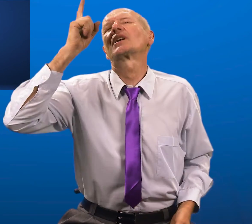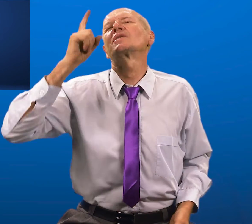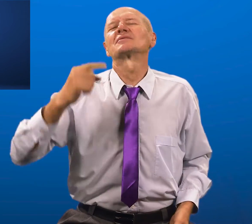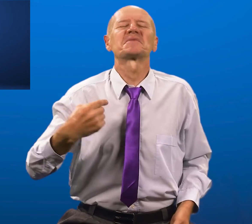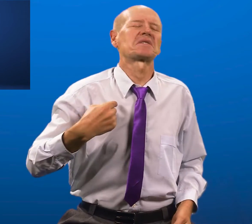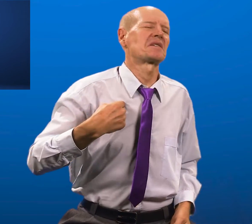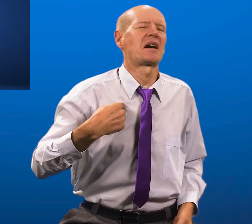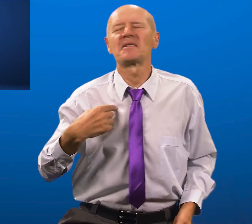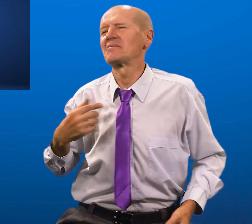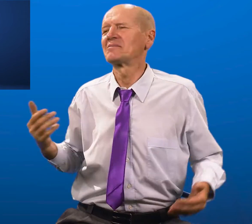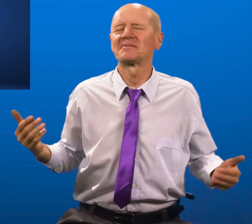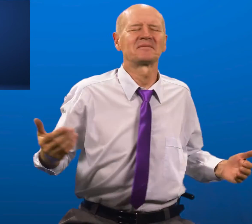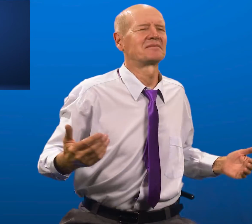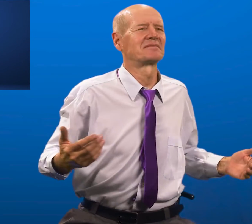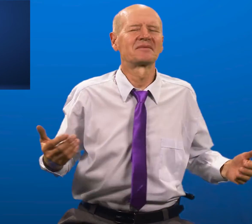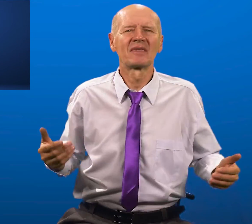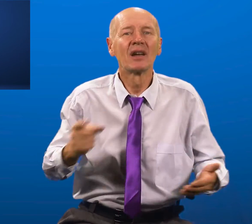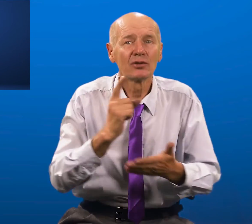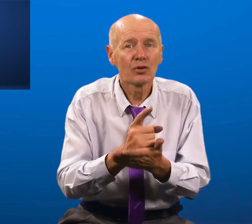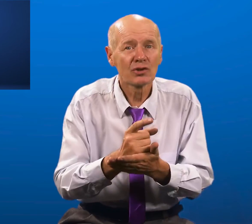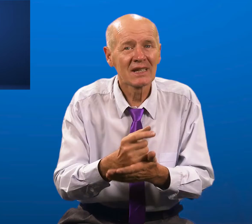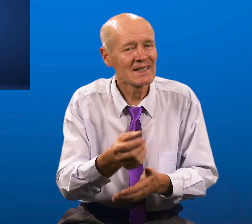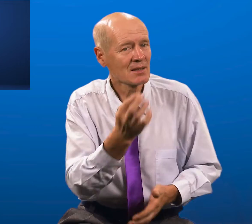гордиться этим положением, а должен